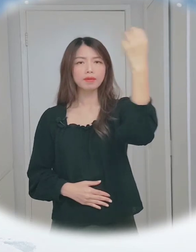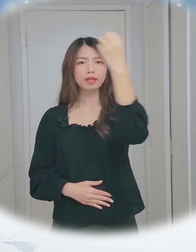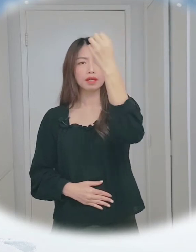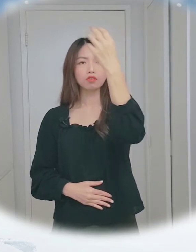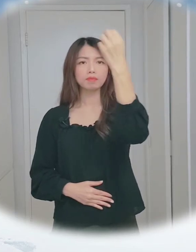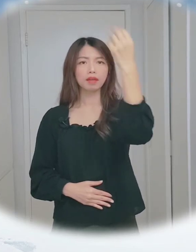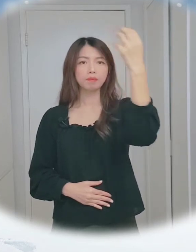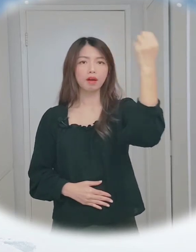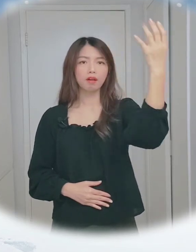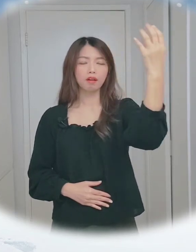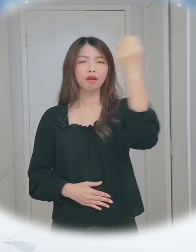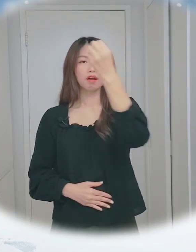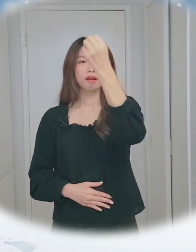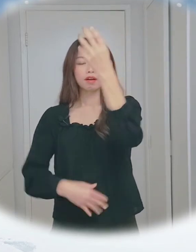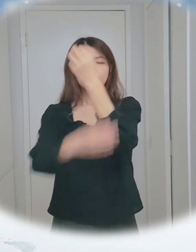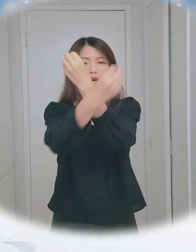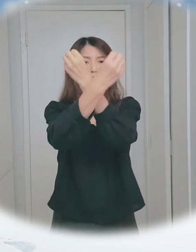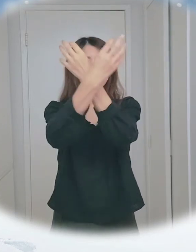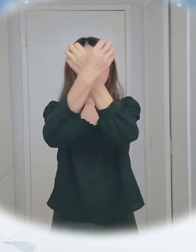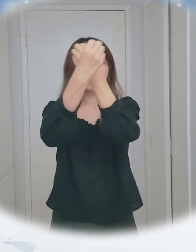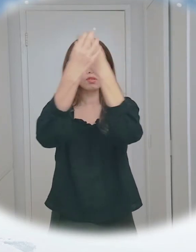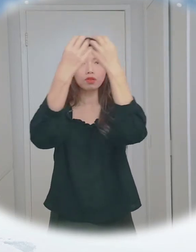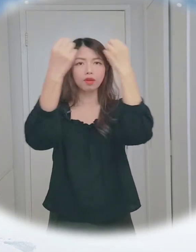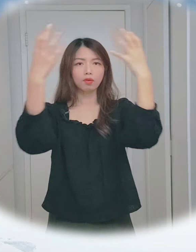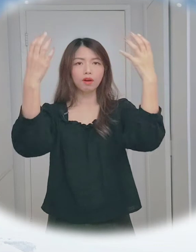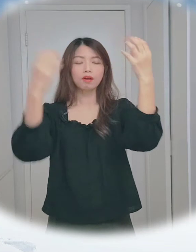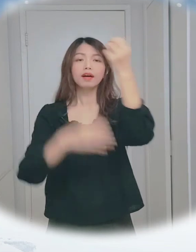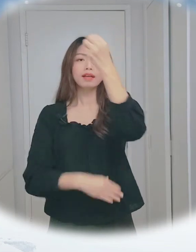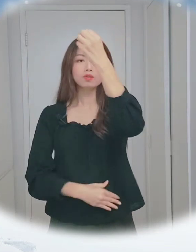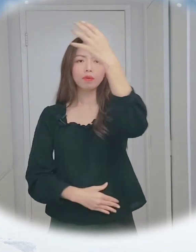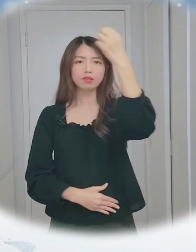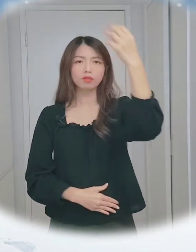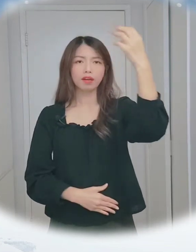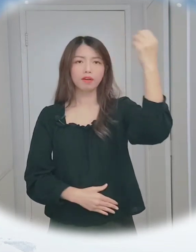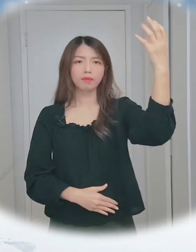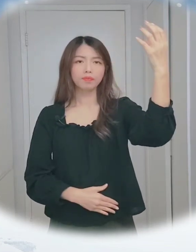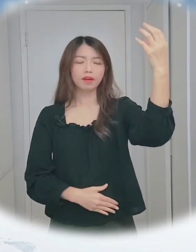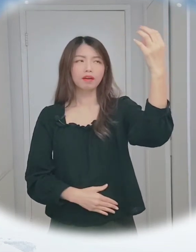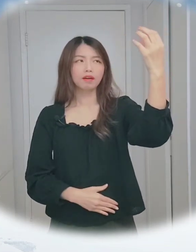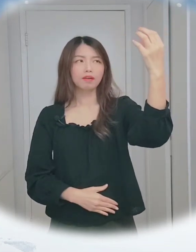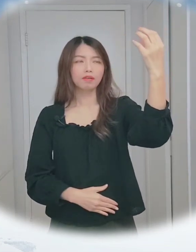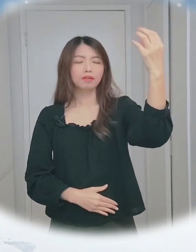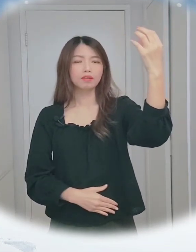반짝반짝하게 해주시면 돼요. 별 양손 다 이렇게 해주셔도 되고요. 한 손만 하셔도 돼요.